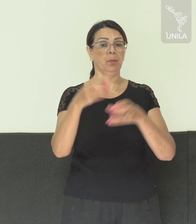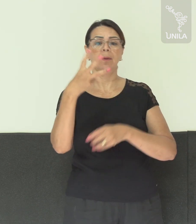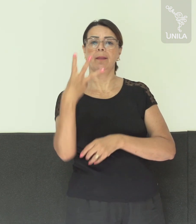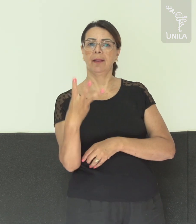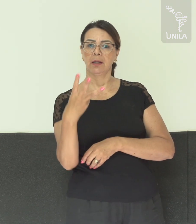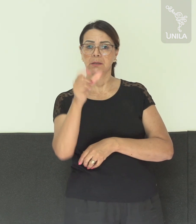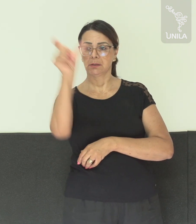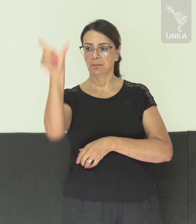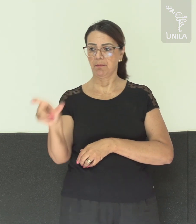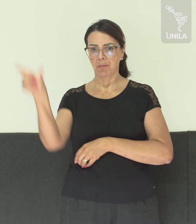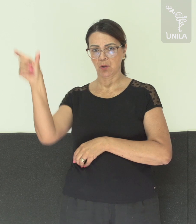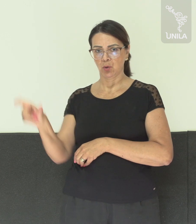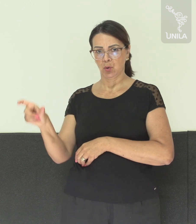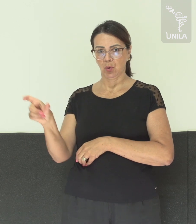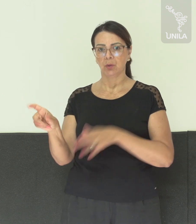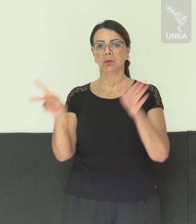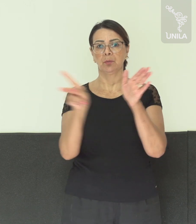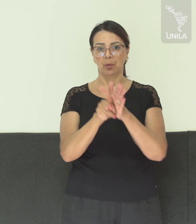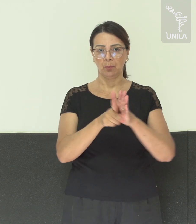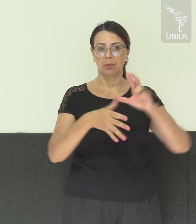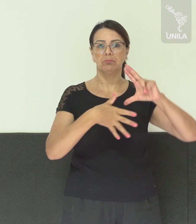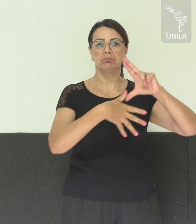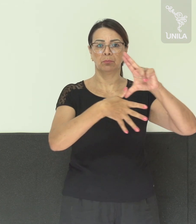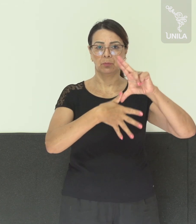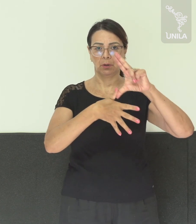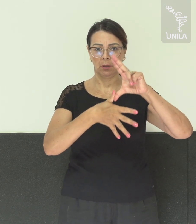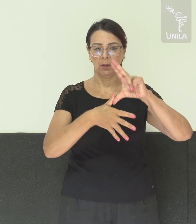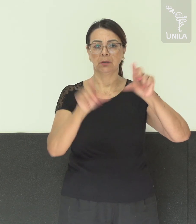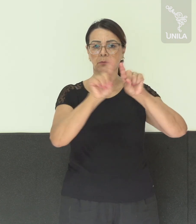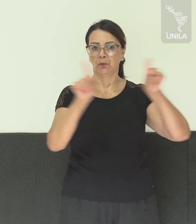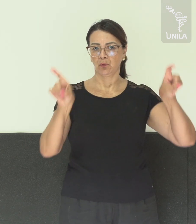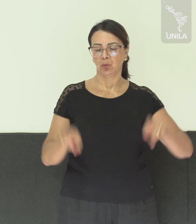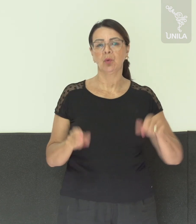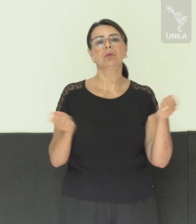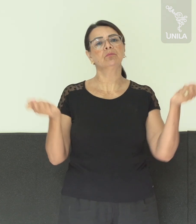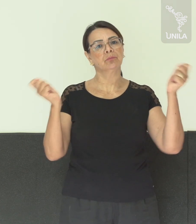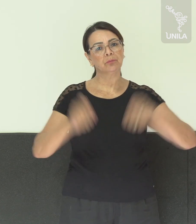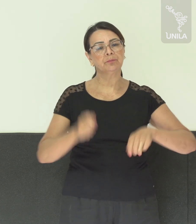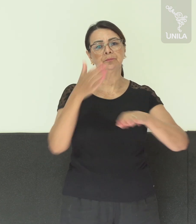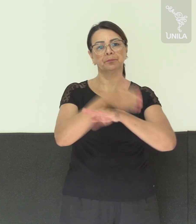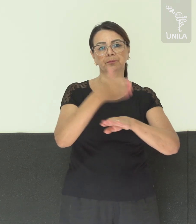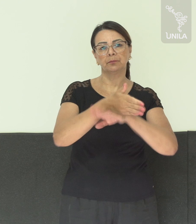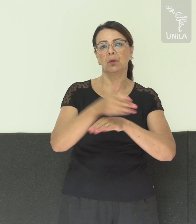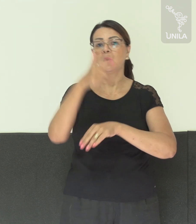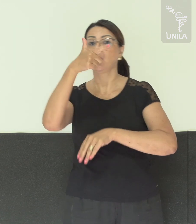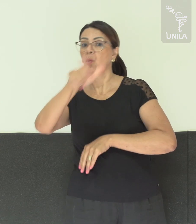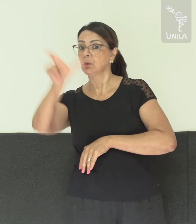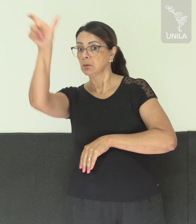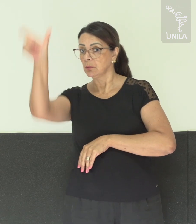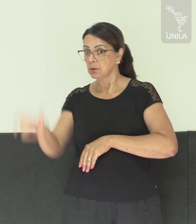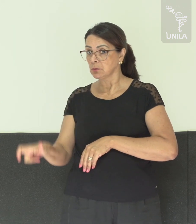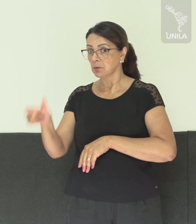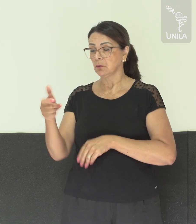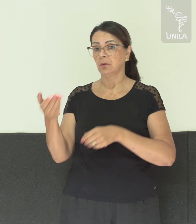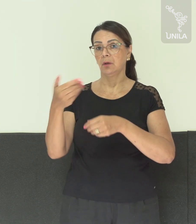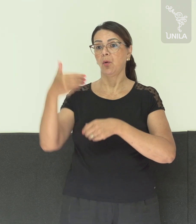3 integrantes do quadro próprio de servidores da UNILA, podendo haver a participação de membros externos